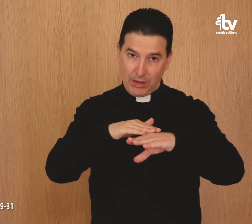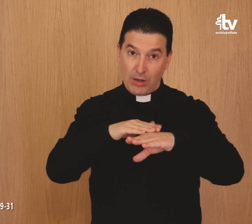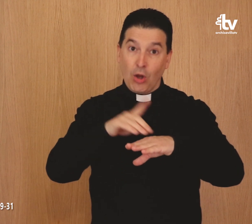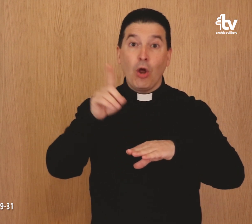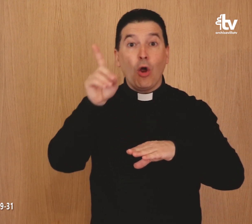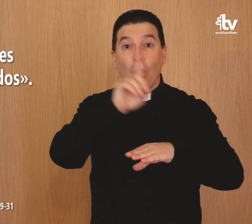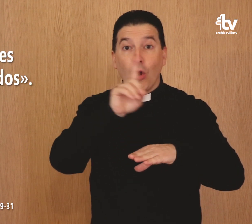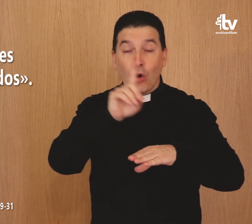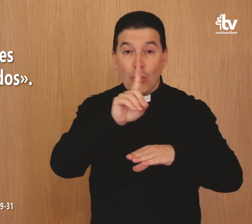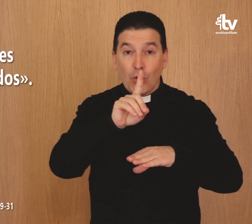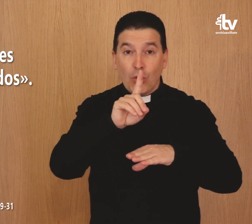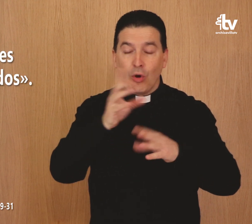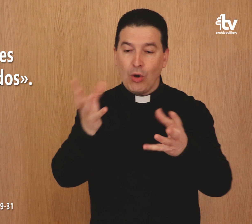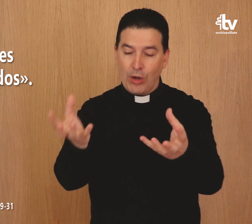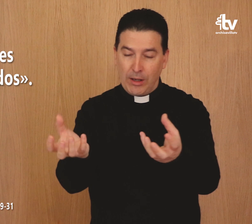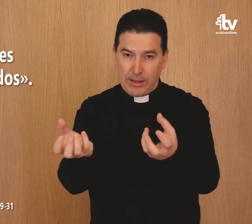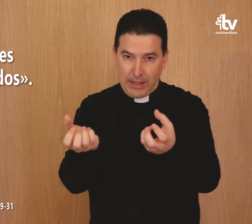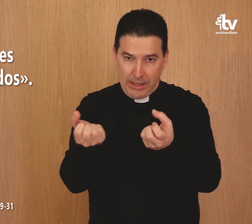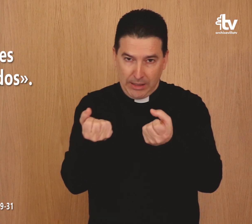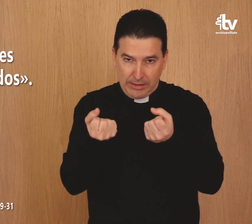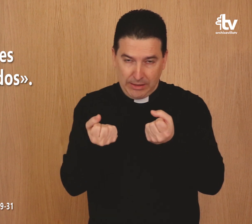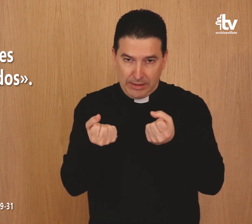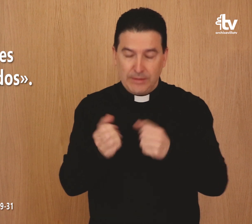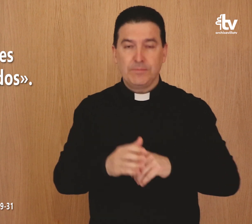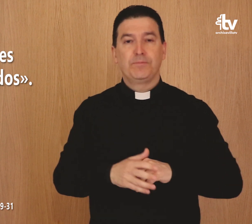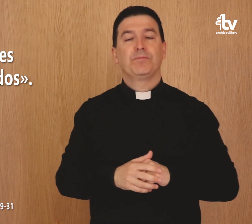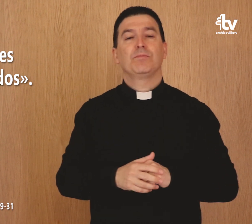perdonados. A quienes se los retengáis, les quedan retenidos».